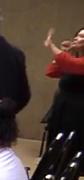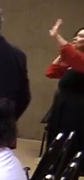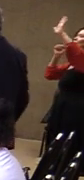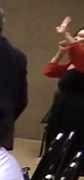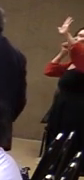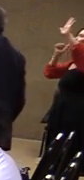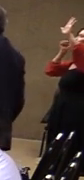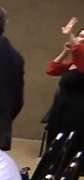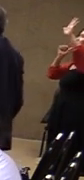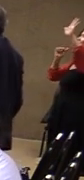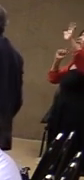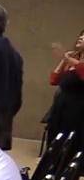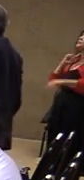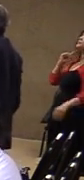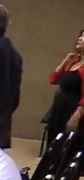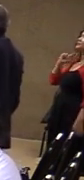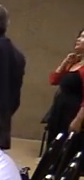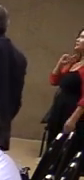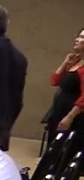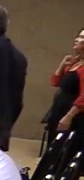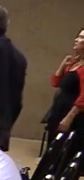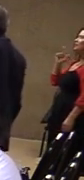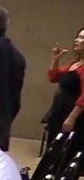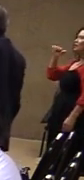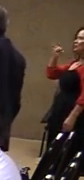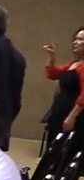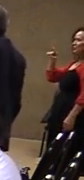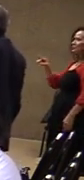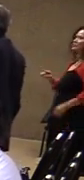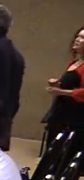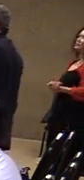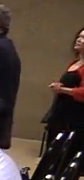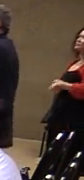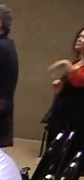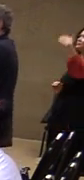Marcelo, de Minas Gerais. Luiz.